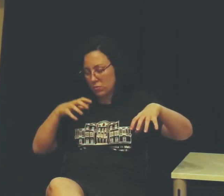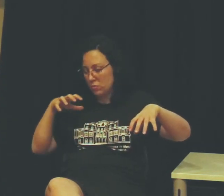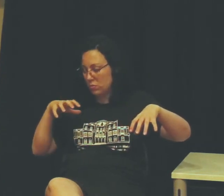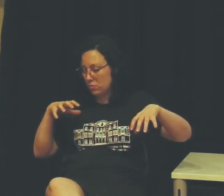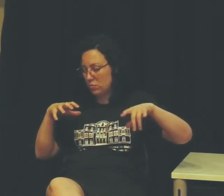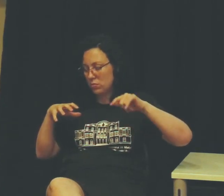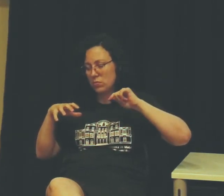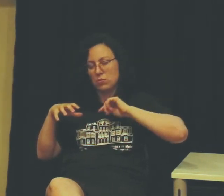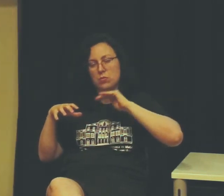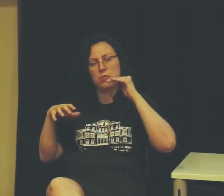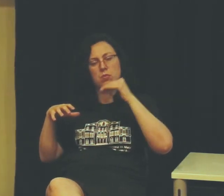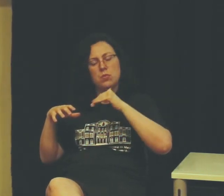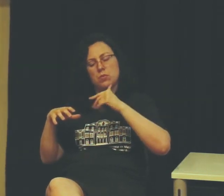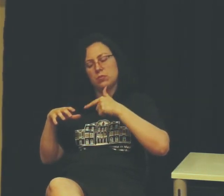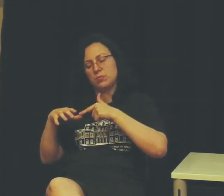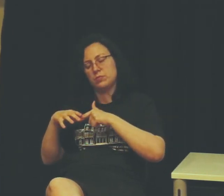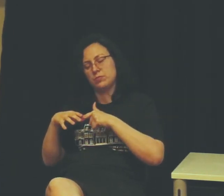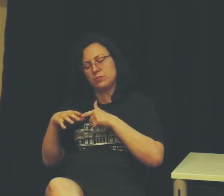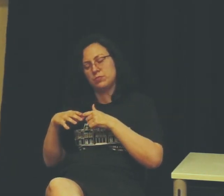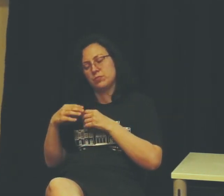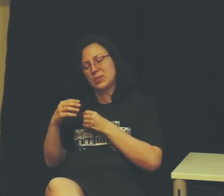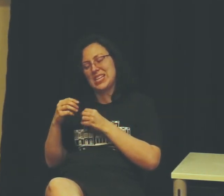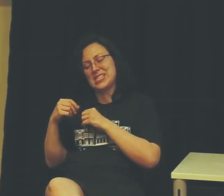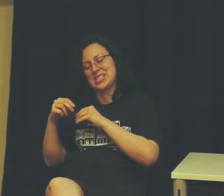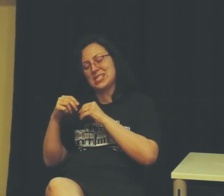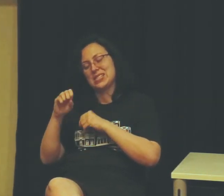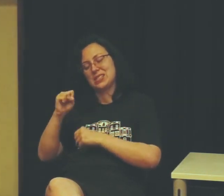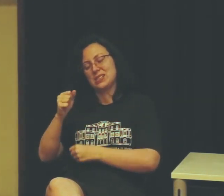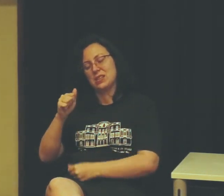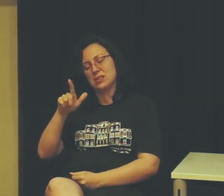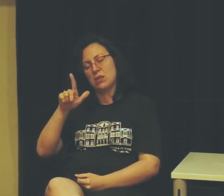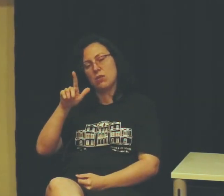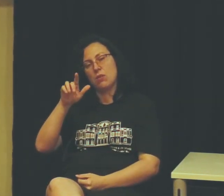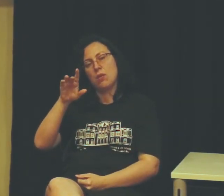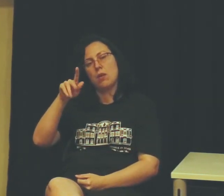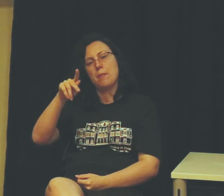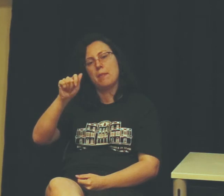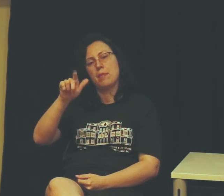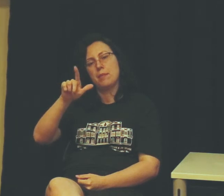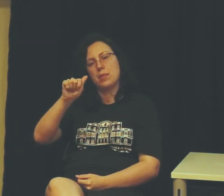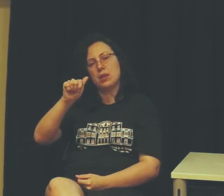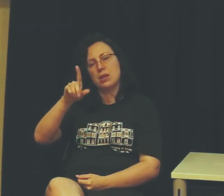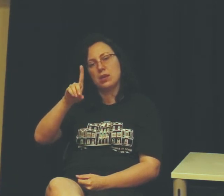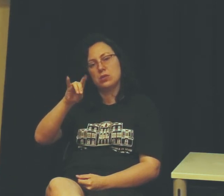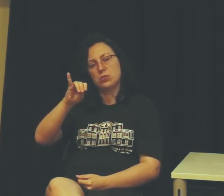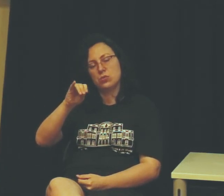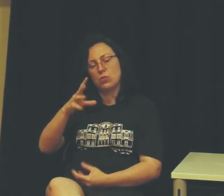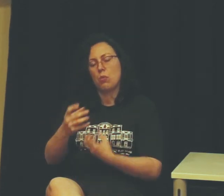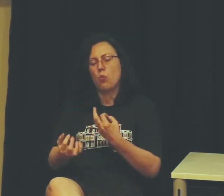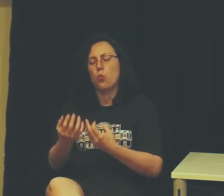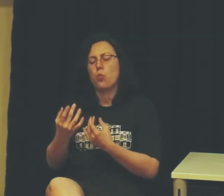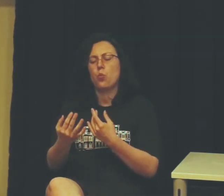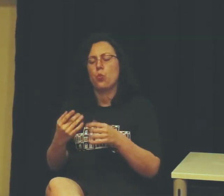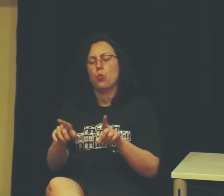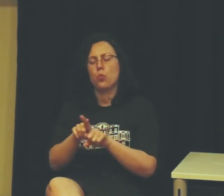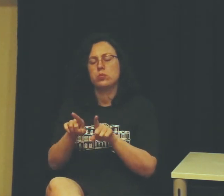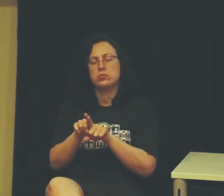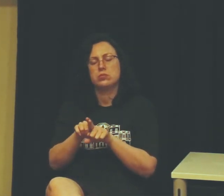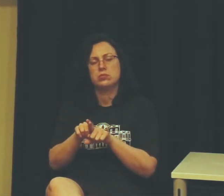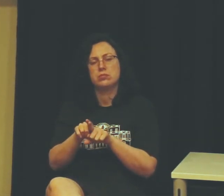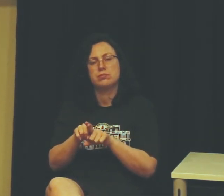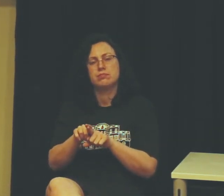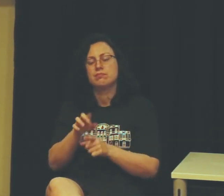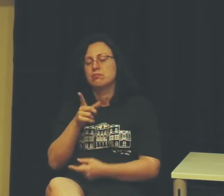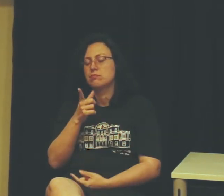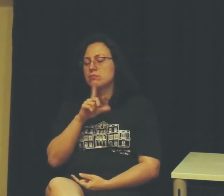anteriores, a partir de um sal de paládio, por aquecimento e precipitação com outros metais, obter